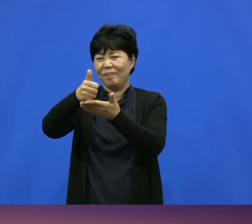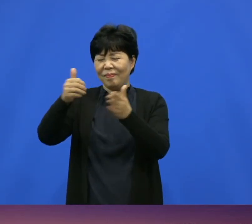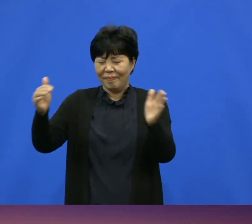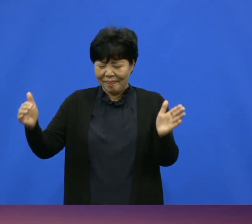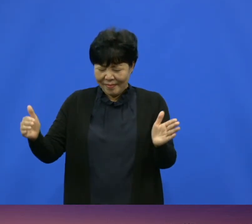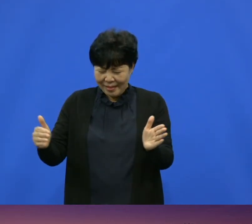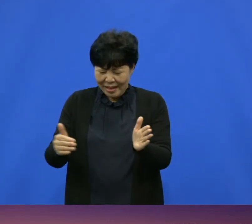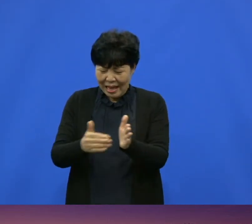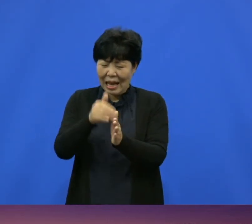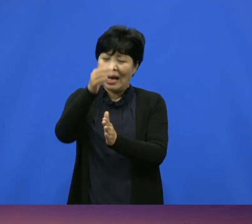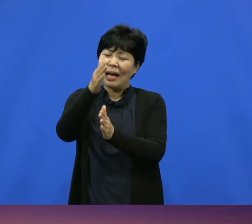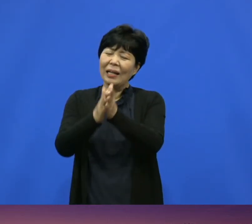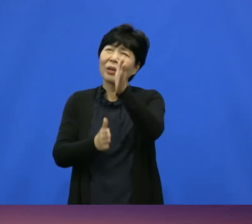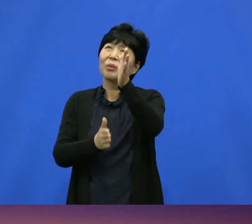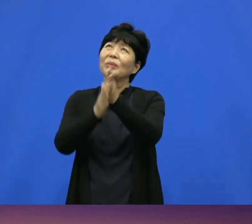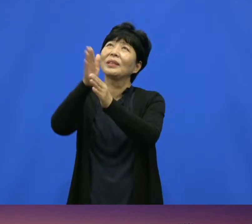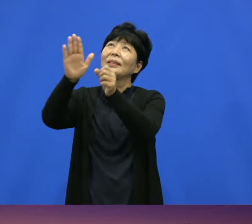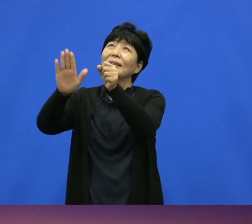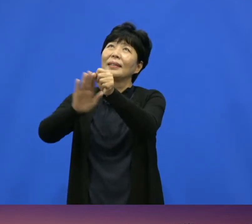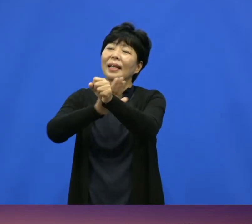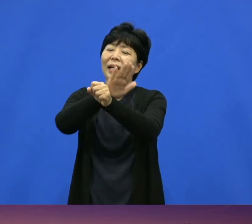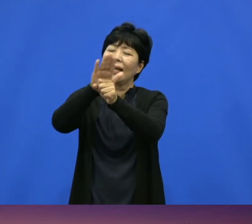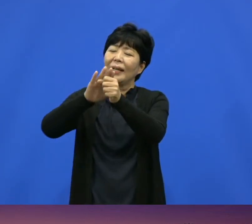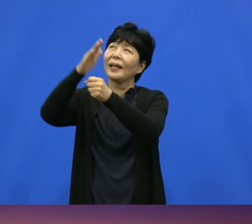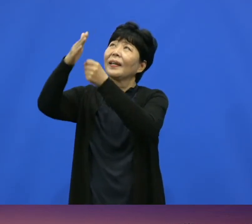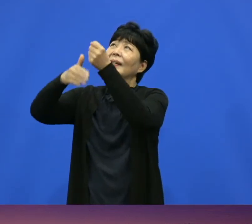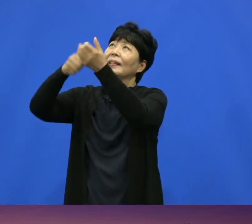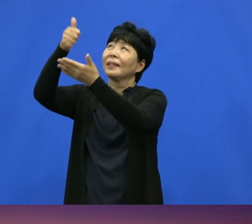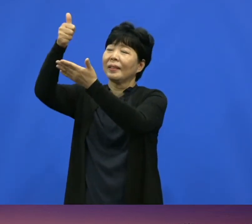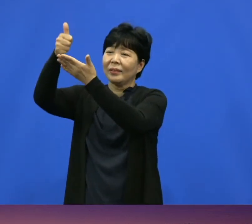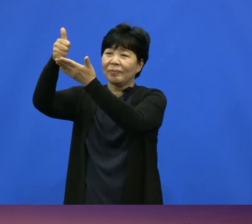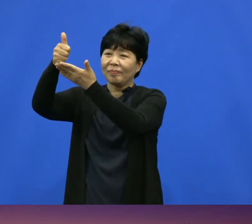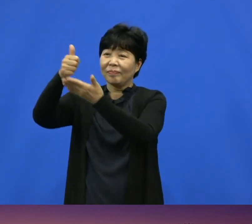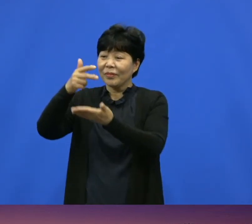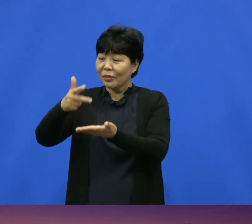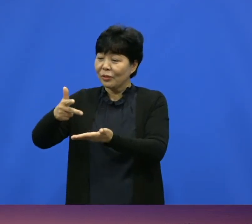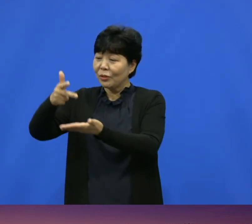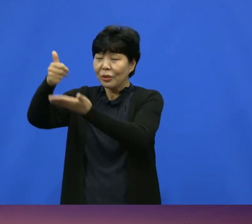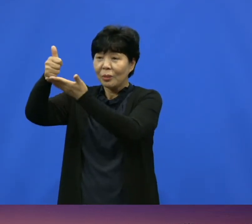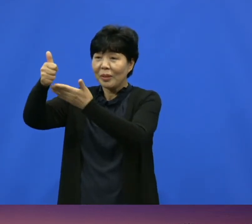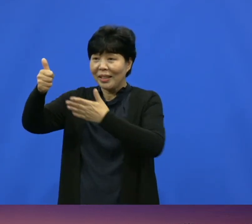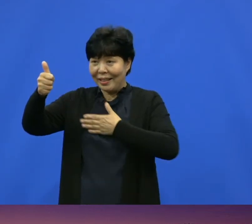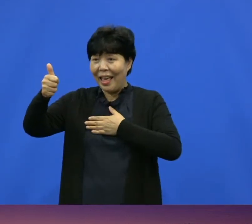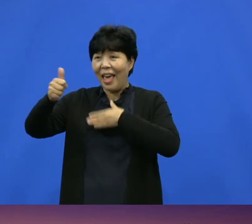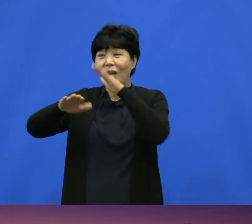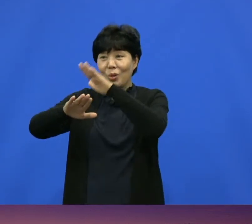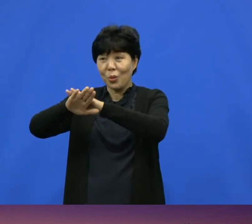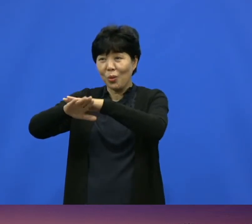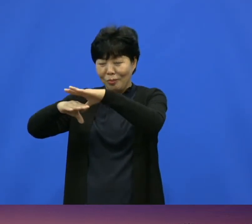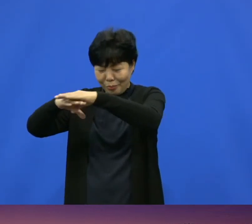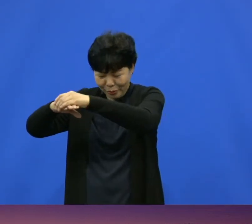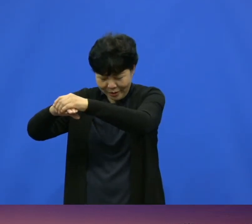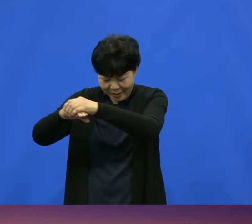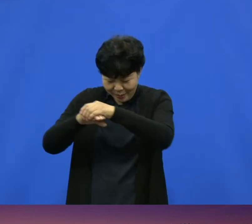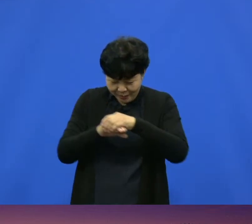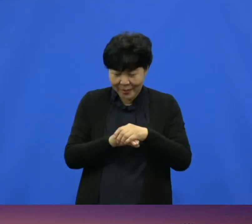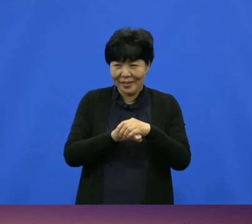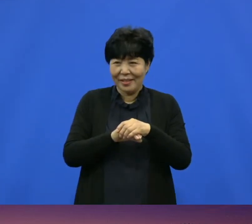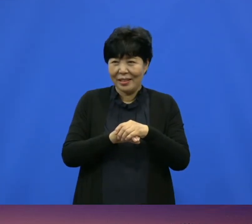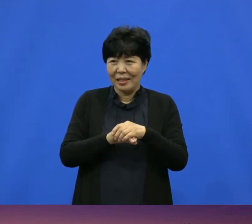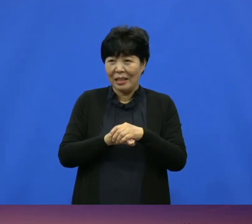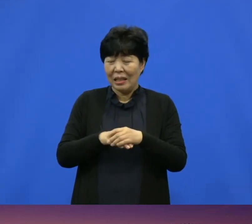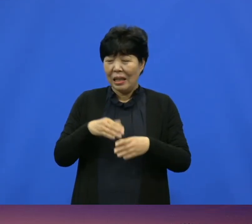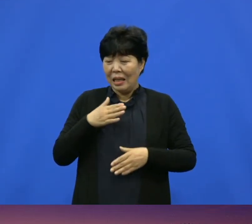하나님. 그 주께서 내 오른손을 붙드셨나이다 그랬어요. 그러니까 여기서 핵심은 뭐냐면 내가 주님을 붙든 게